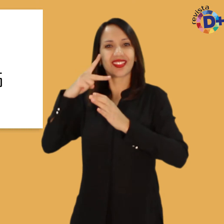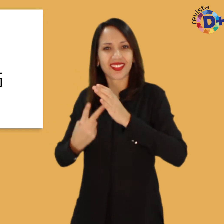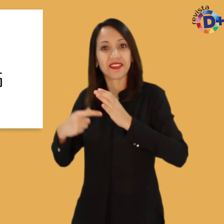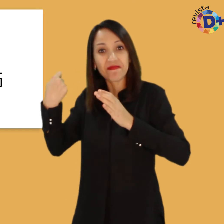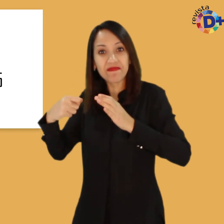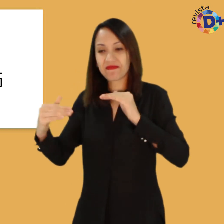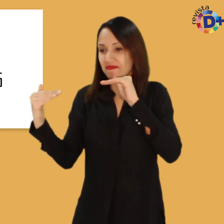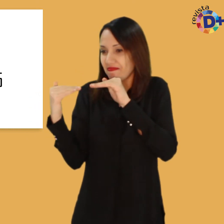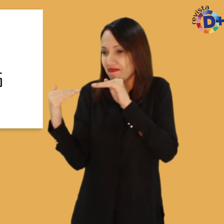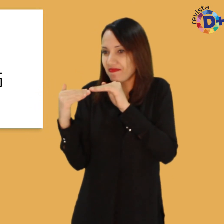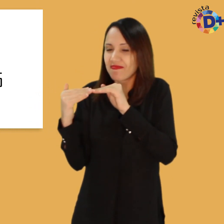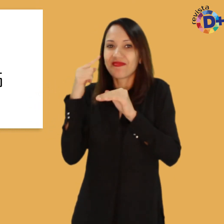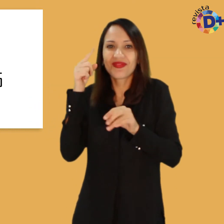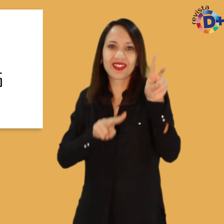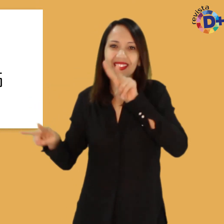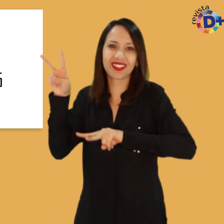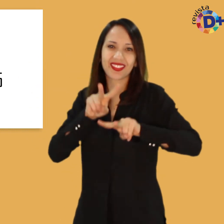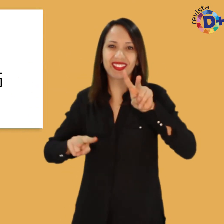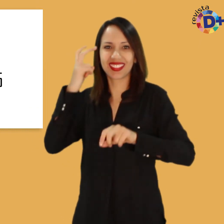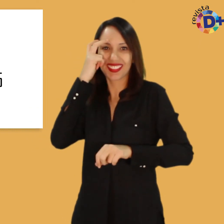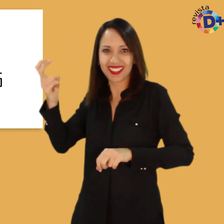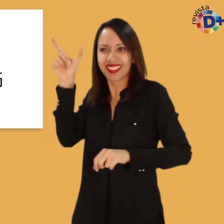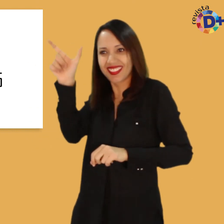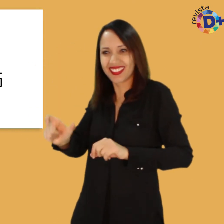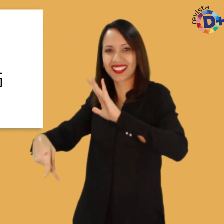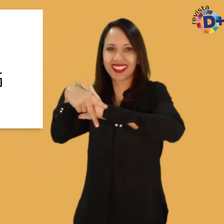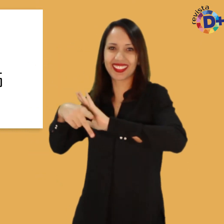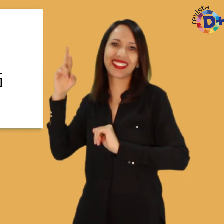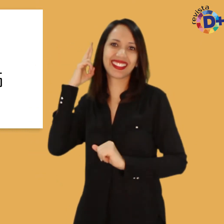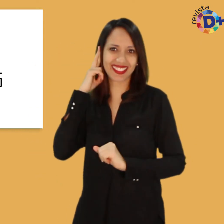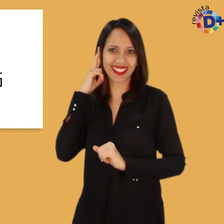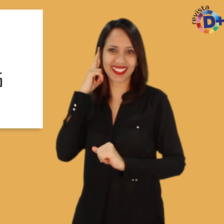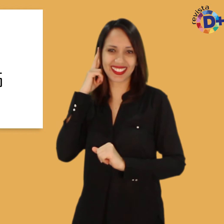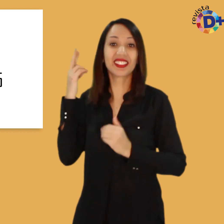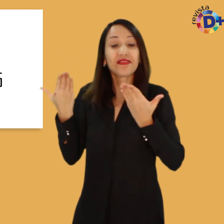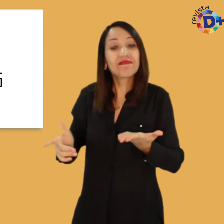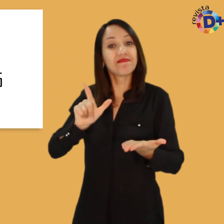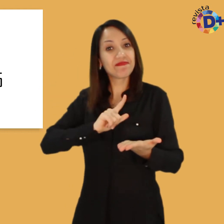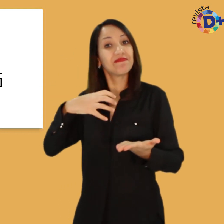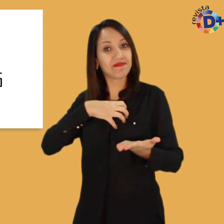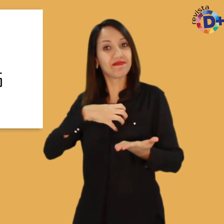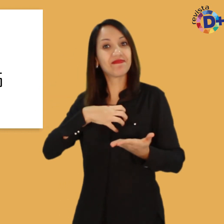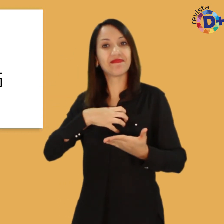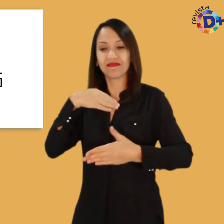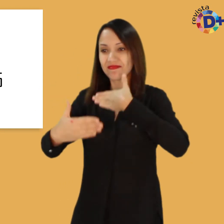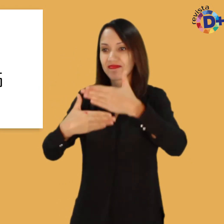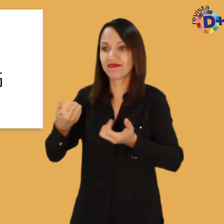estar coerentes com a visão sociocultural da surdez. Isso contempla obrigatoriamente a Libras, língua